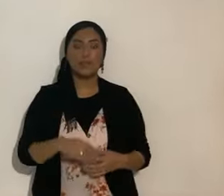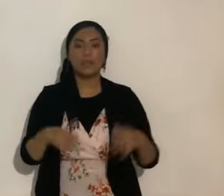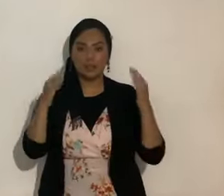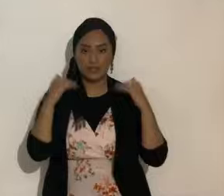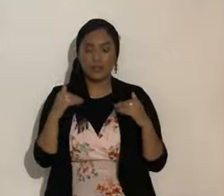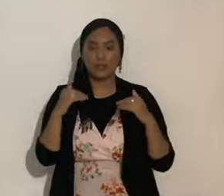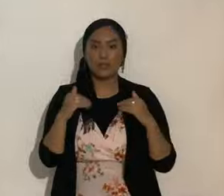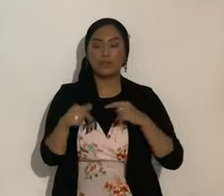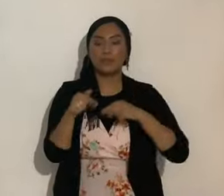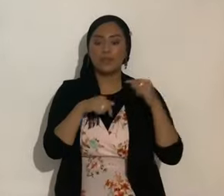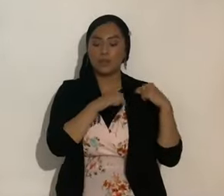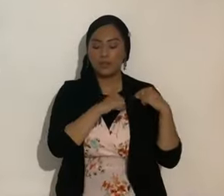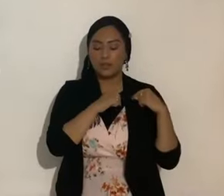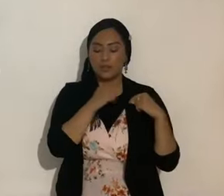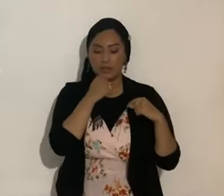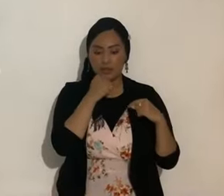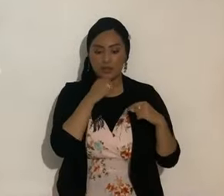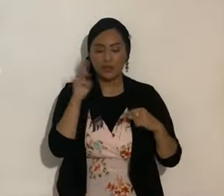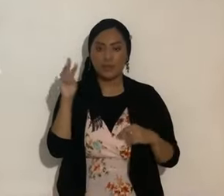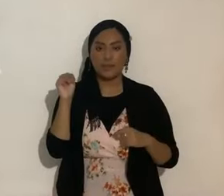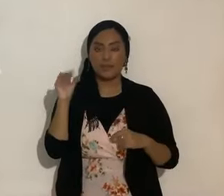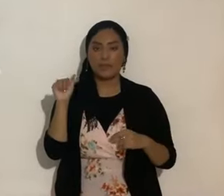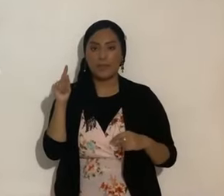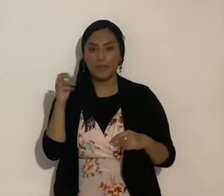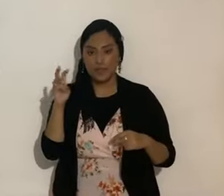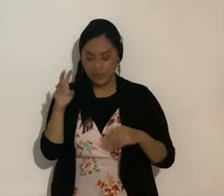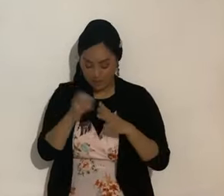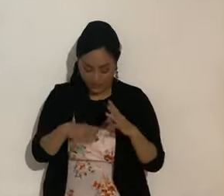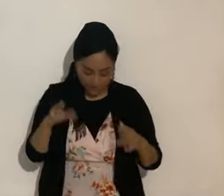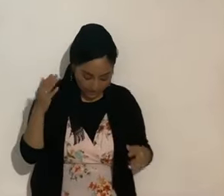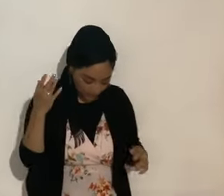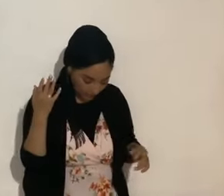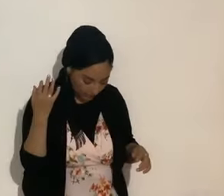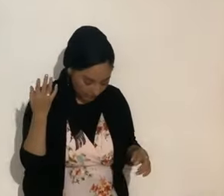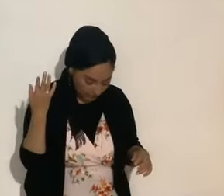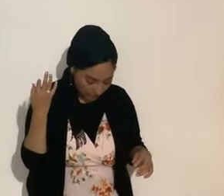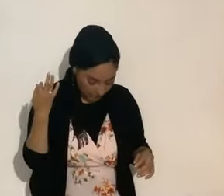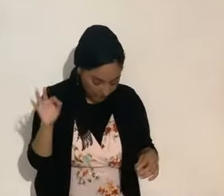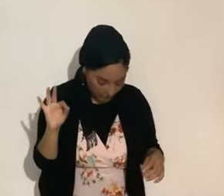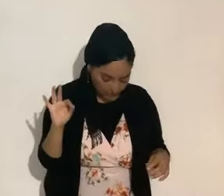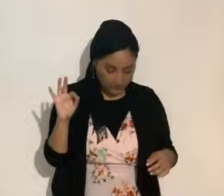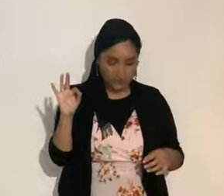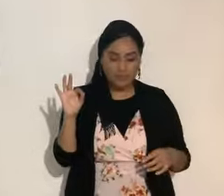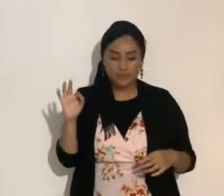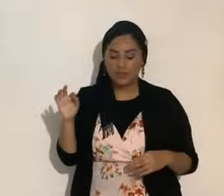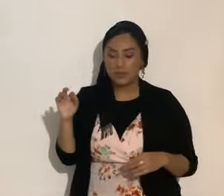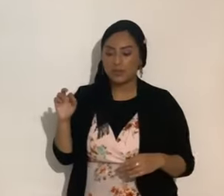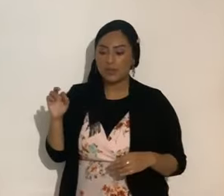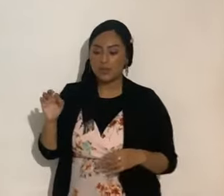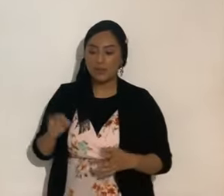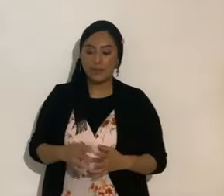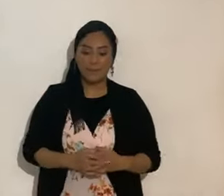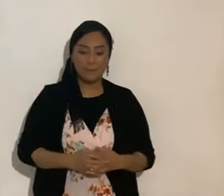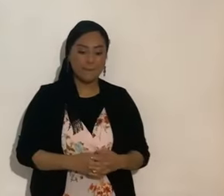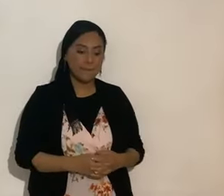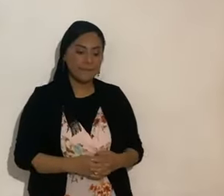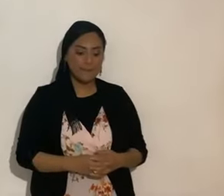vamos atrasito, Mateo 19. Mateo 19, en el verso